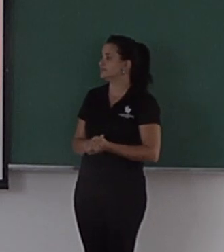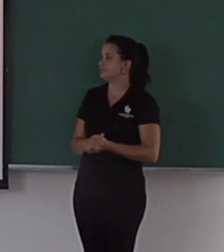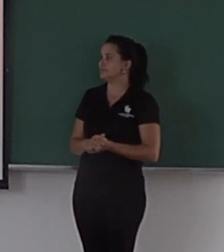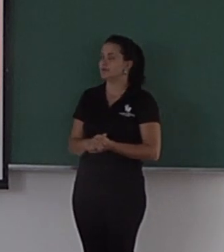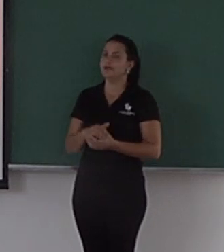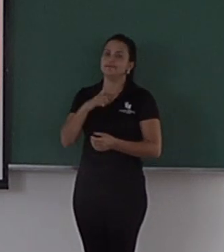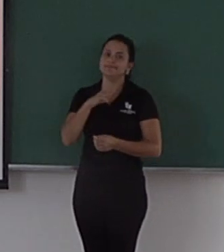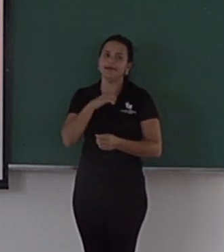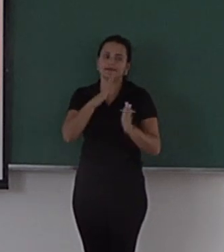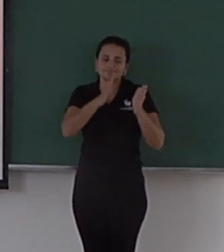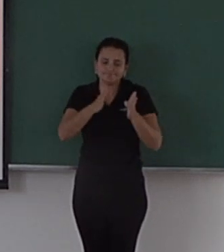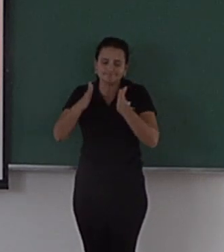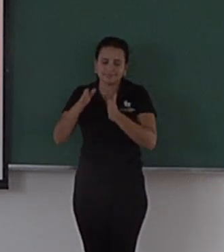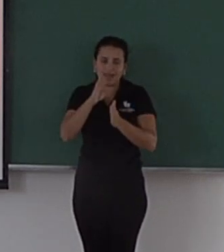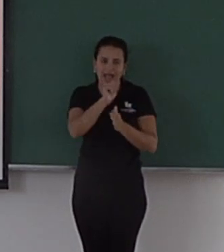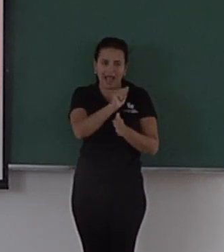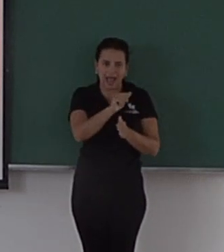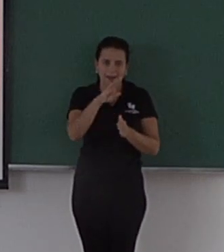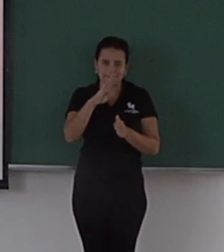em ABCD, são